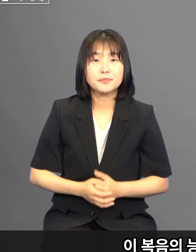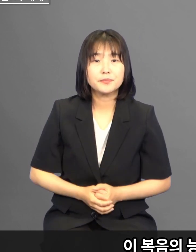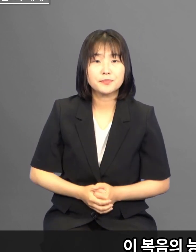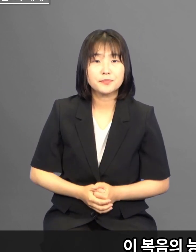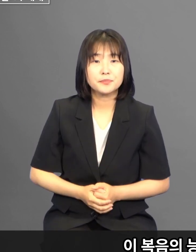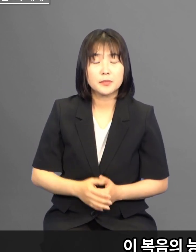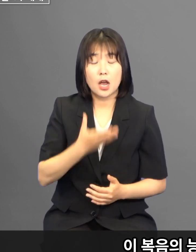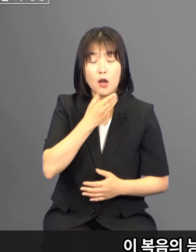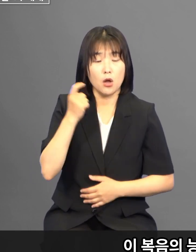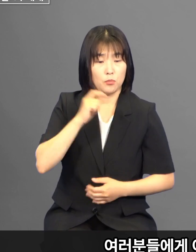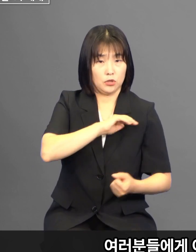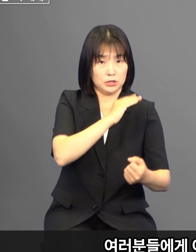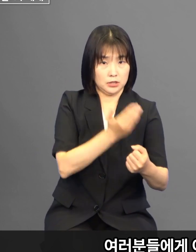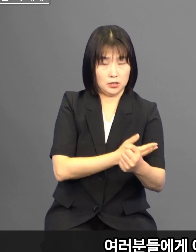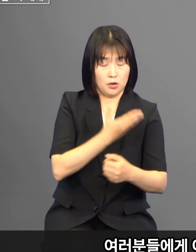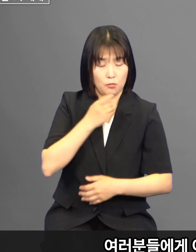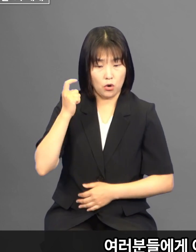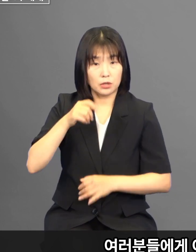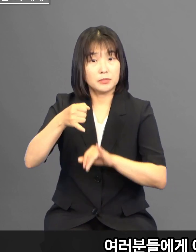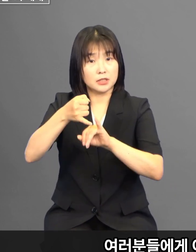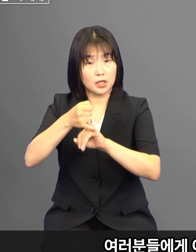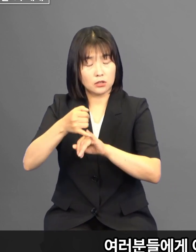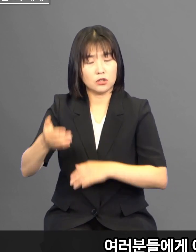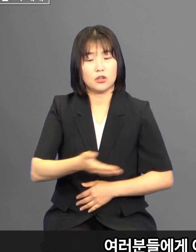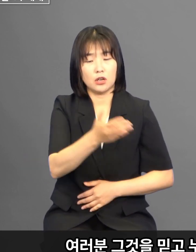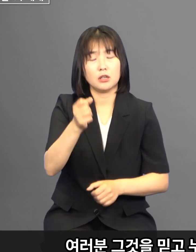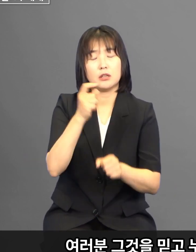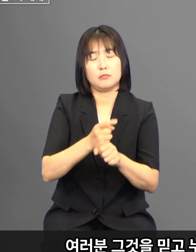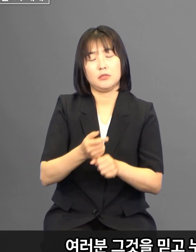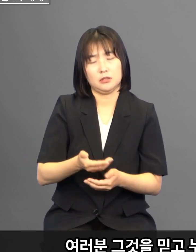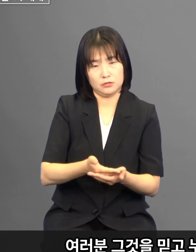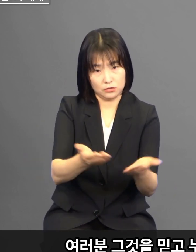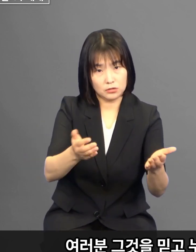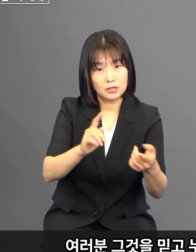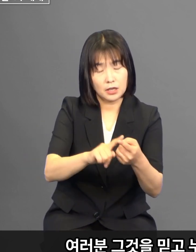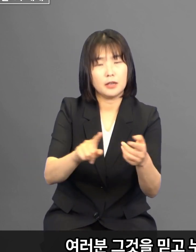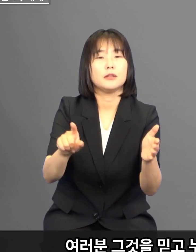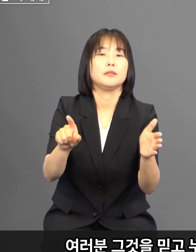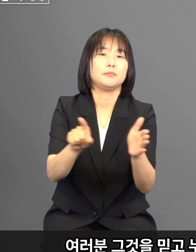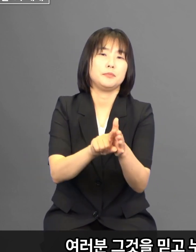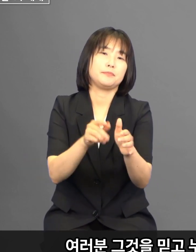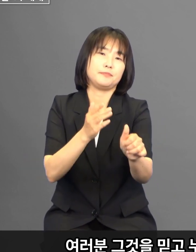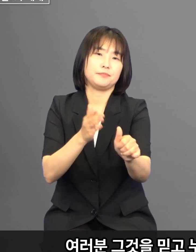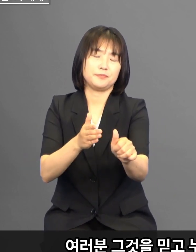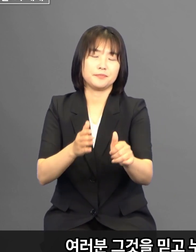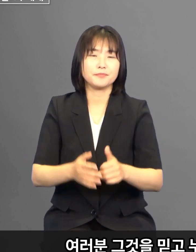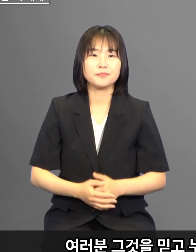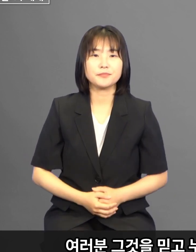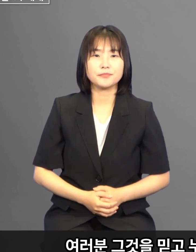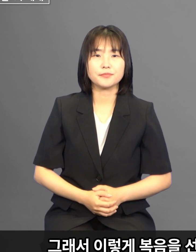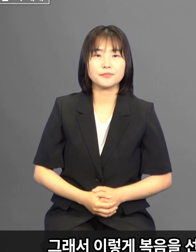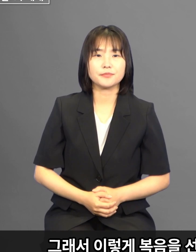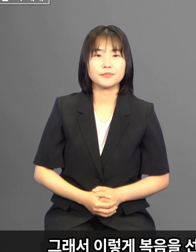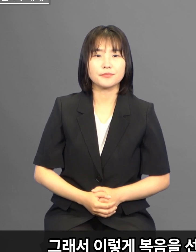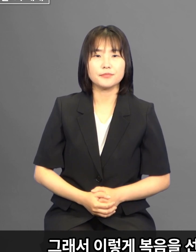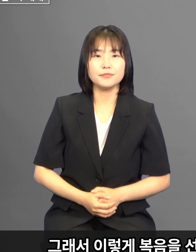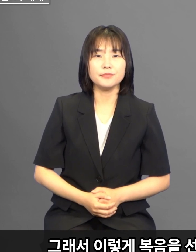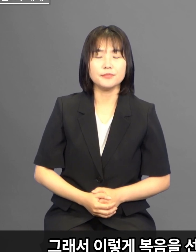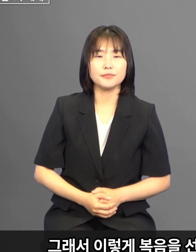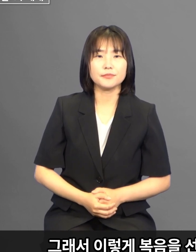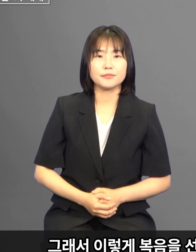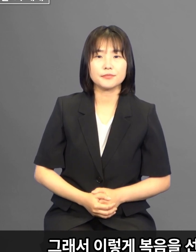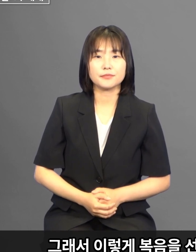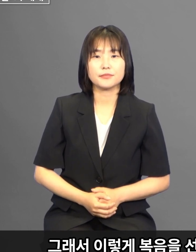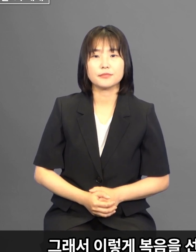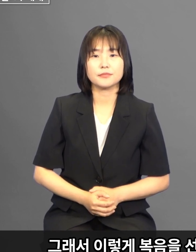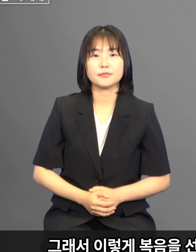이 복음의 약속이 여러분들에게 이미 주어진 줄로 믿습니다. 여러분, 그것을 믿고 누린 여러분 되시기를 축복합니다. 그래서